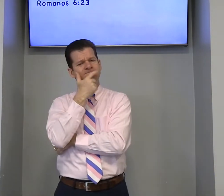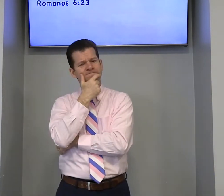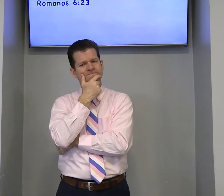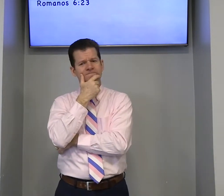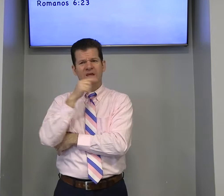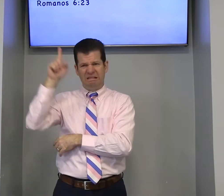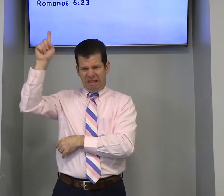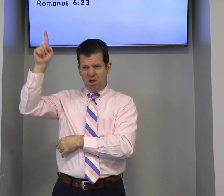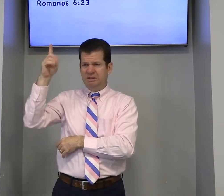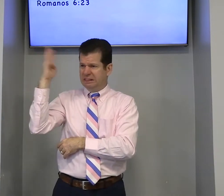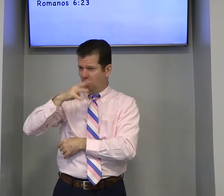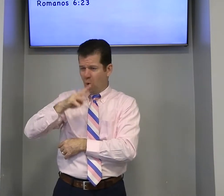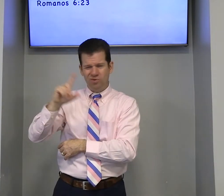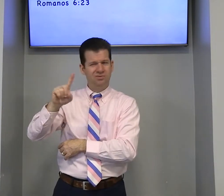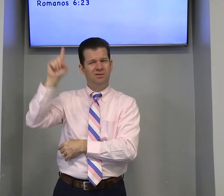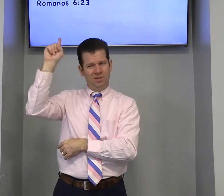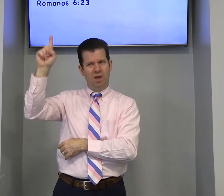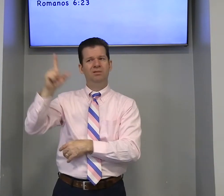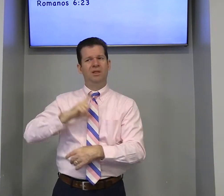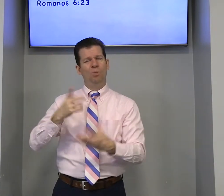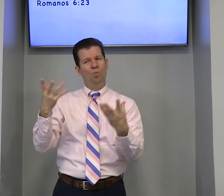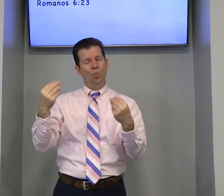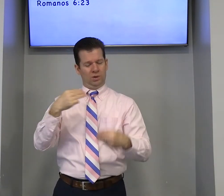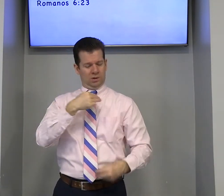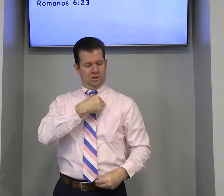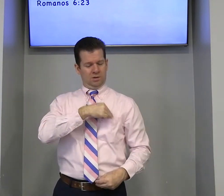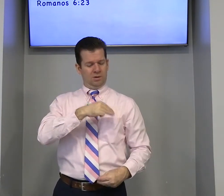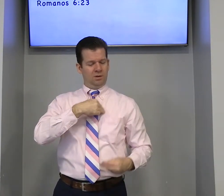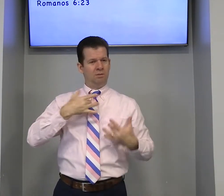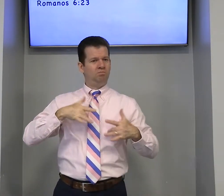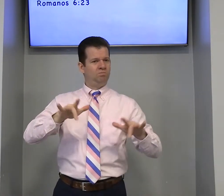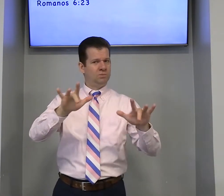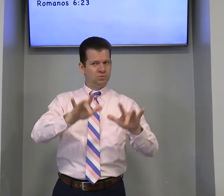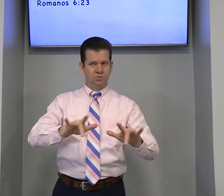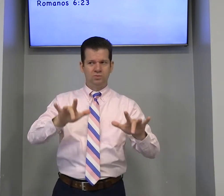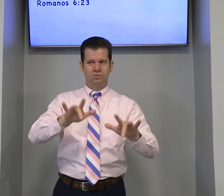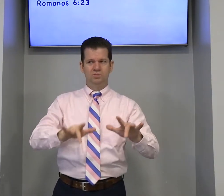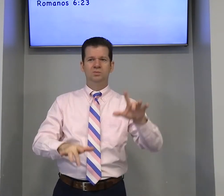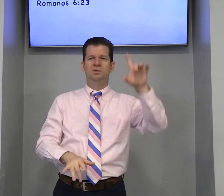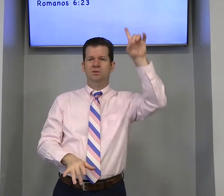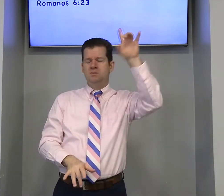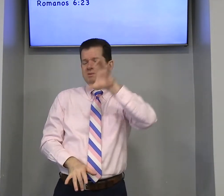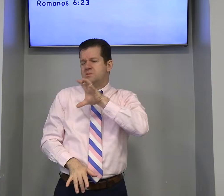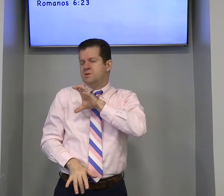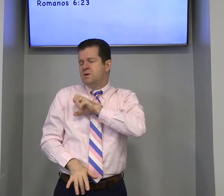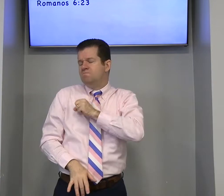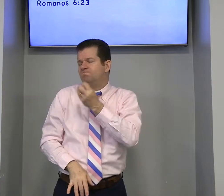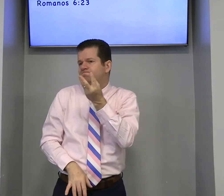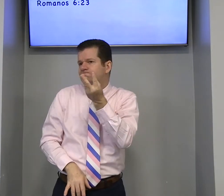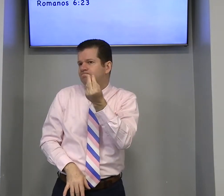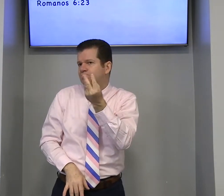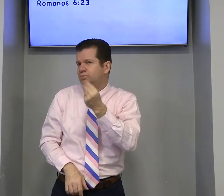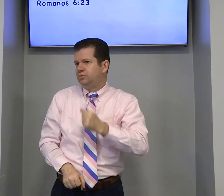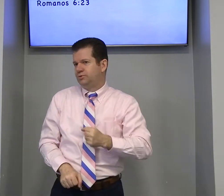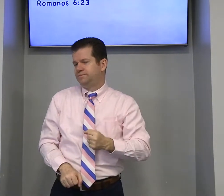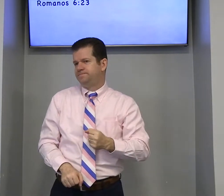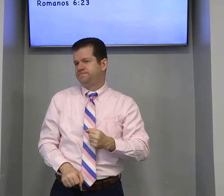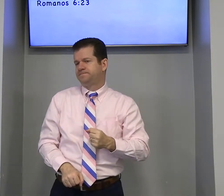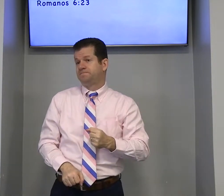causa do pecado de reclamação. Esse povo de Israel era teimoso, mas Deus teve misericórdia. Deus